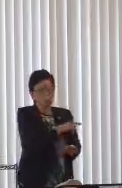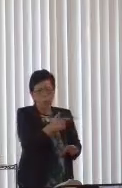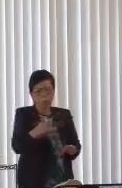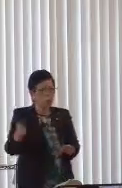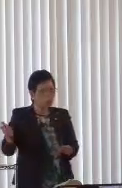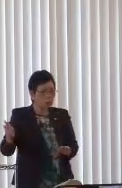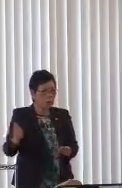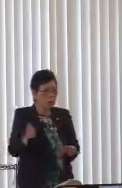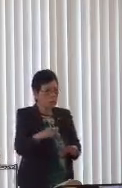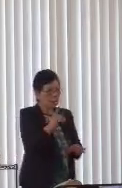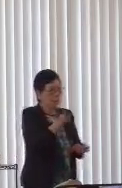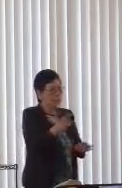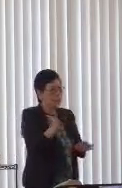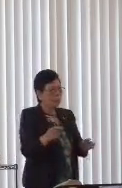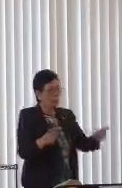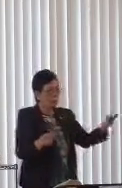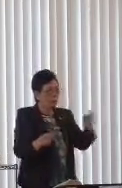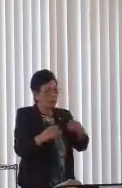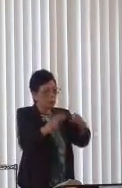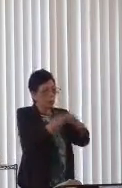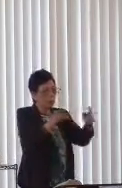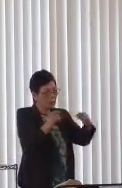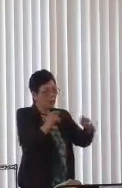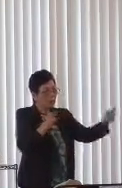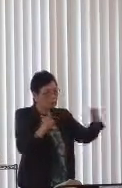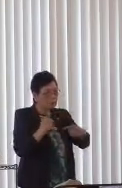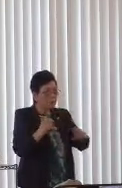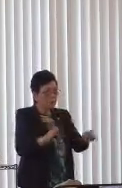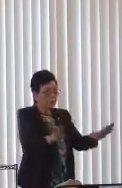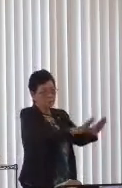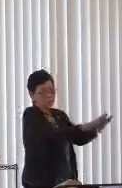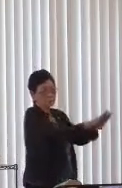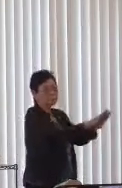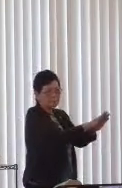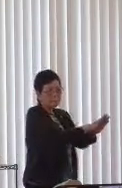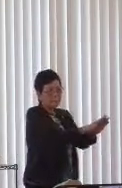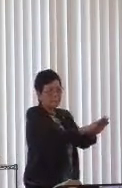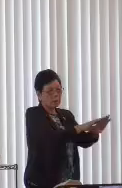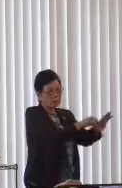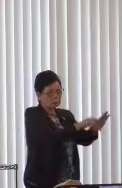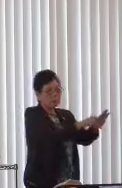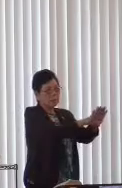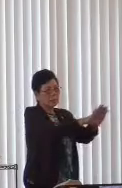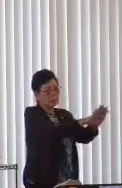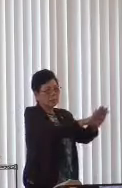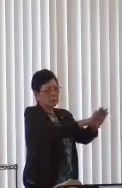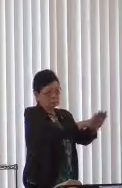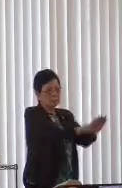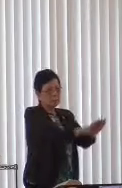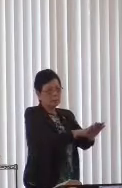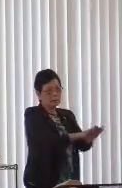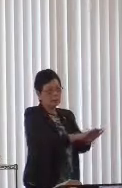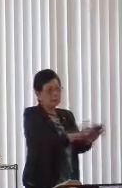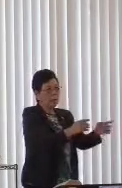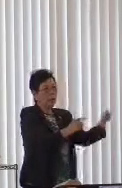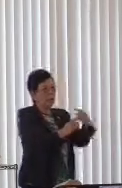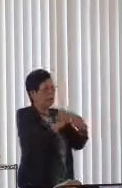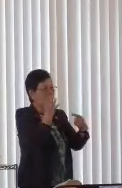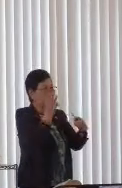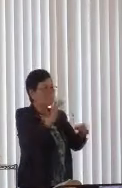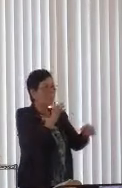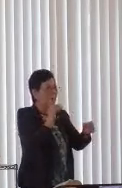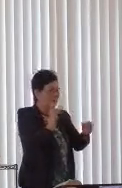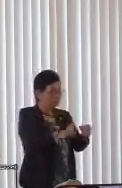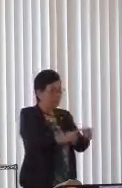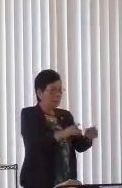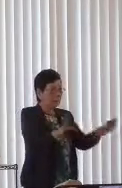ただ酒飲もうと思って入ってきたり、それこそ祝儀泥棒みたいなのがもうわけのわからないけどやっぱ入ってくるので、本当に